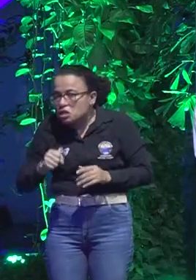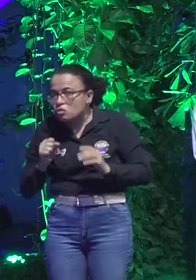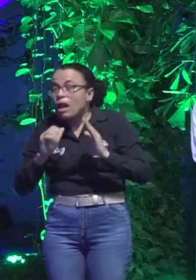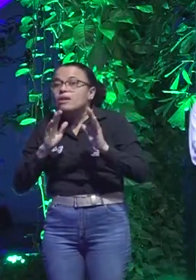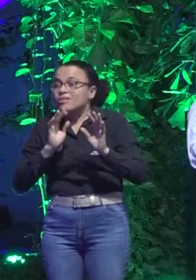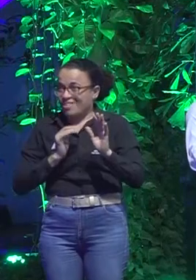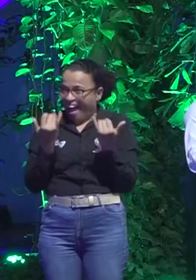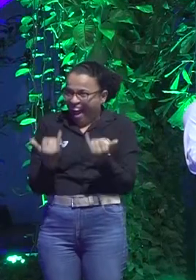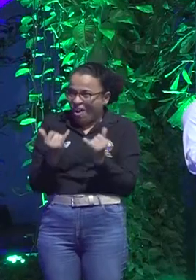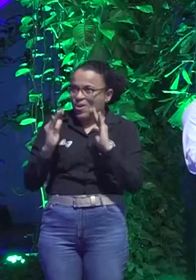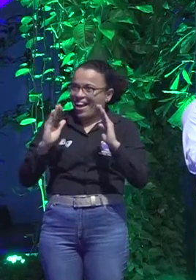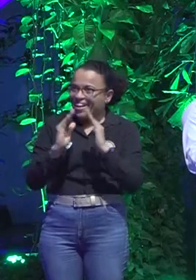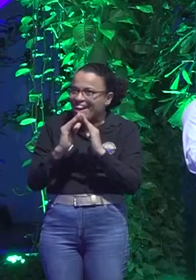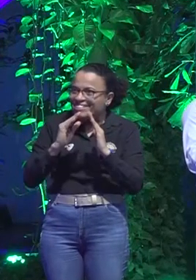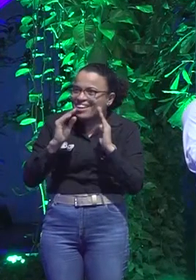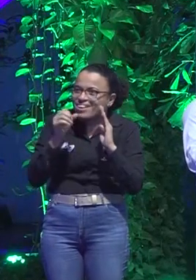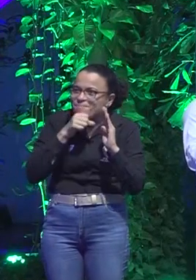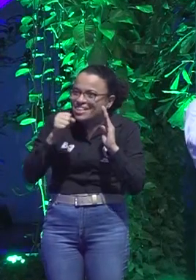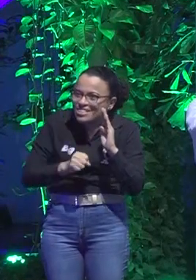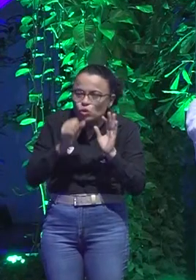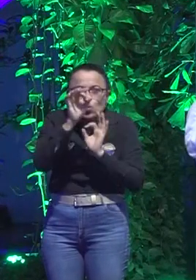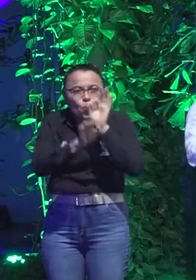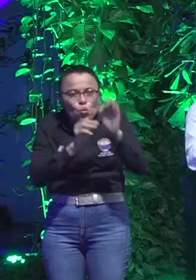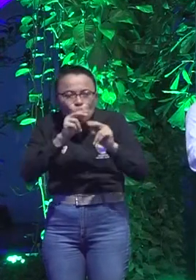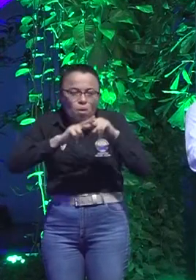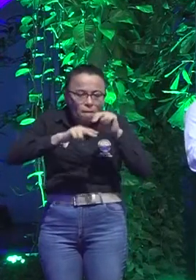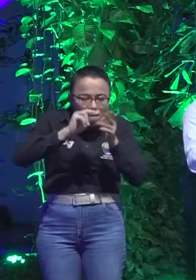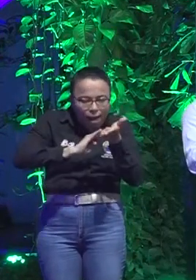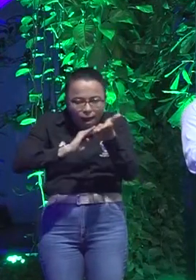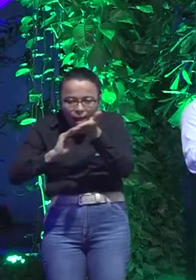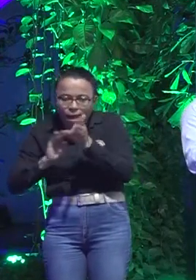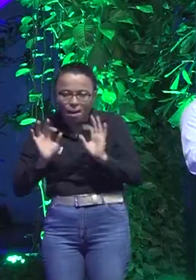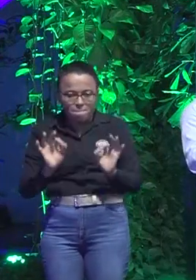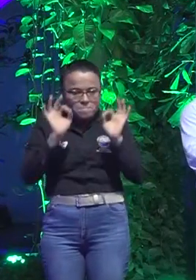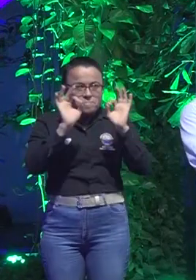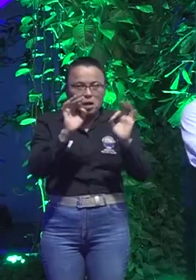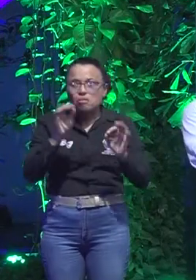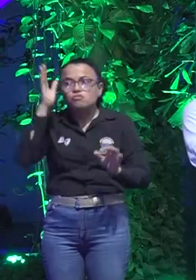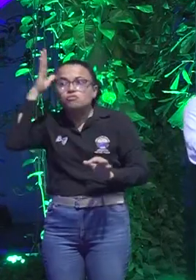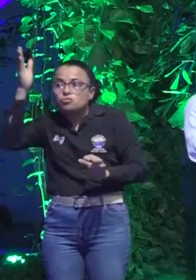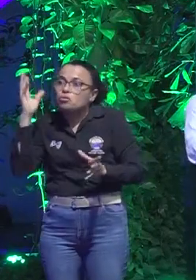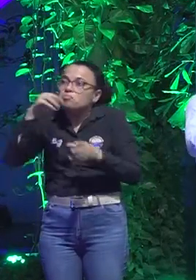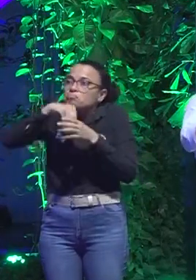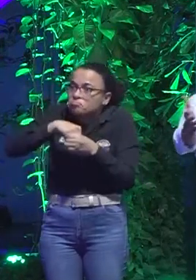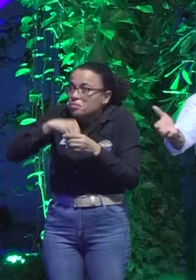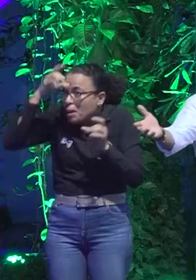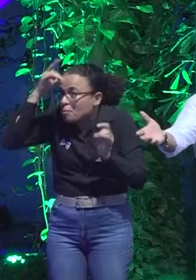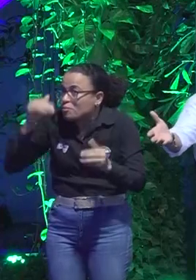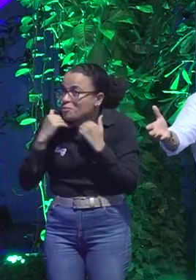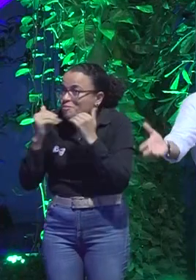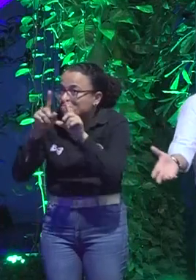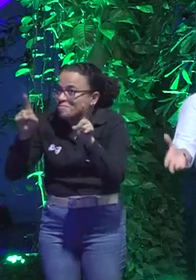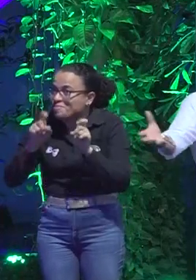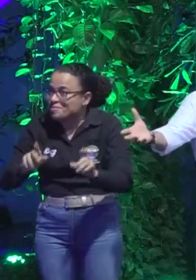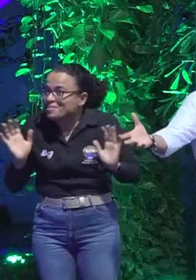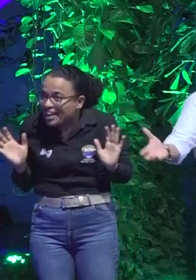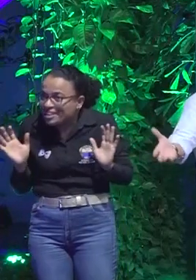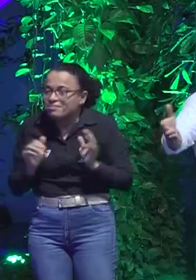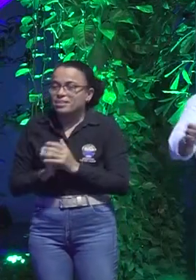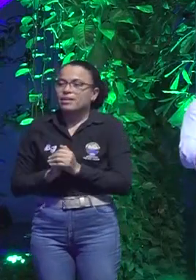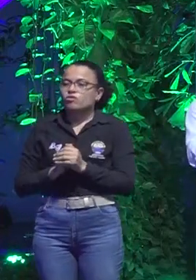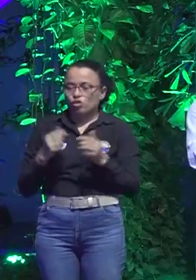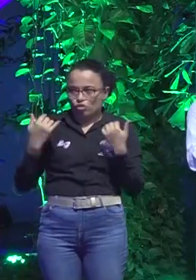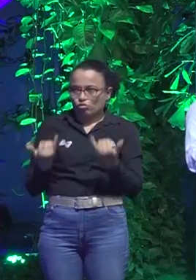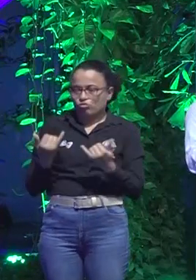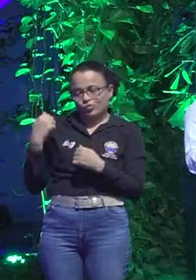fui la primera vez al asilo el año pasado, gracias al ingeniero Vera que me dijo, rector, ¿qué podemos hacer por el asilo? Pues bueno, no podemos darle plata, pero hagamos algo,